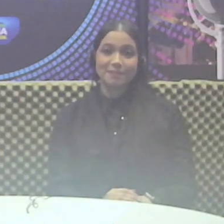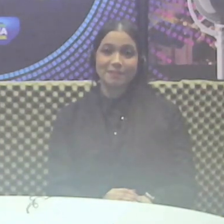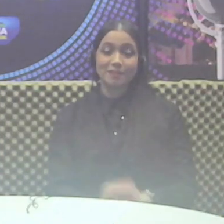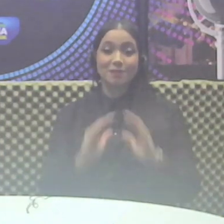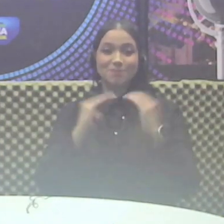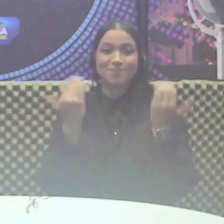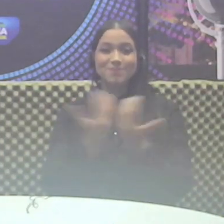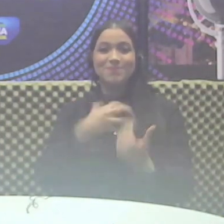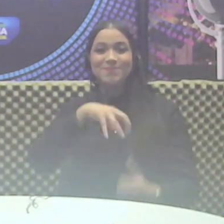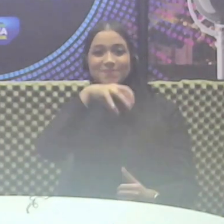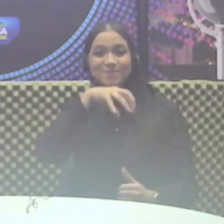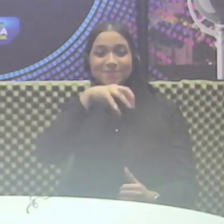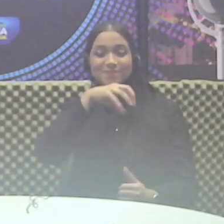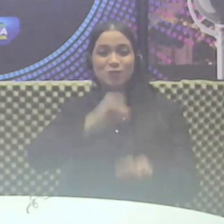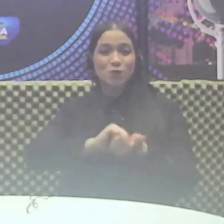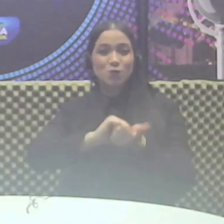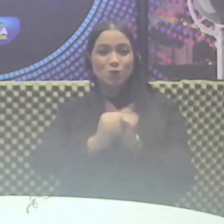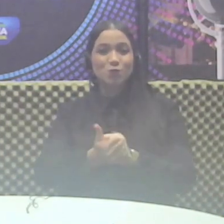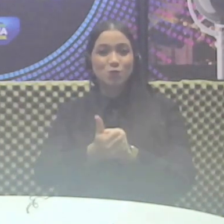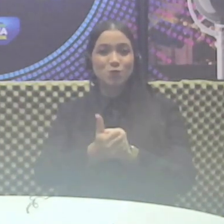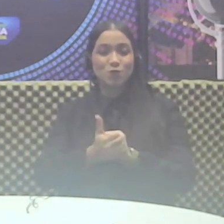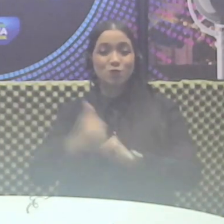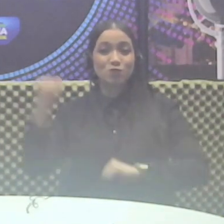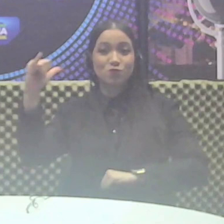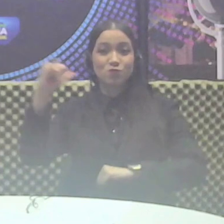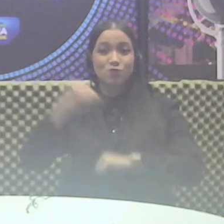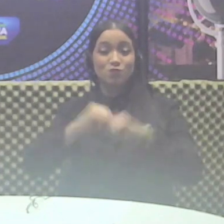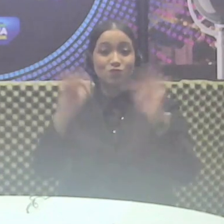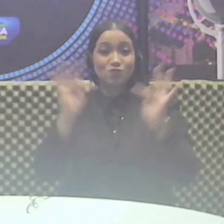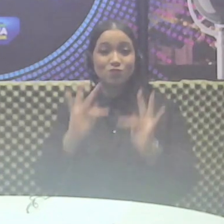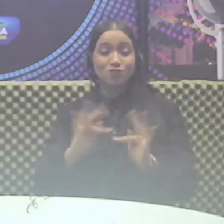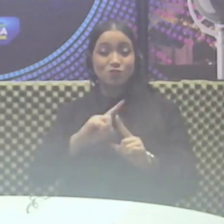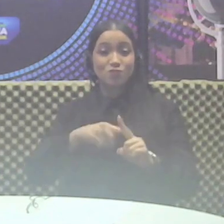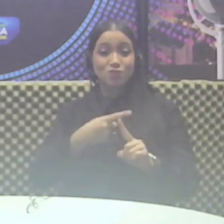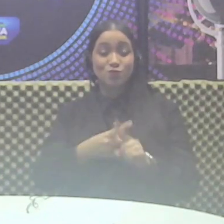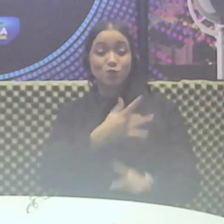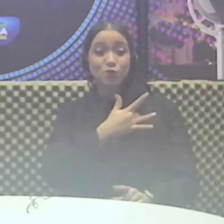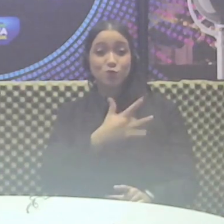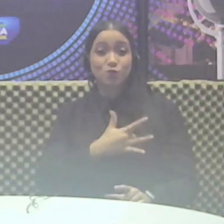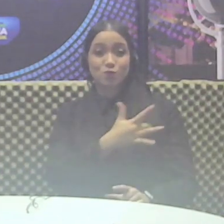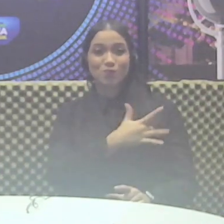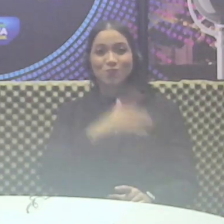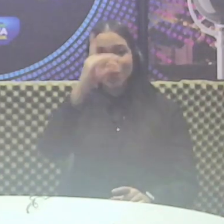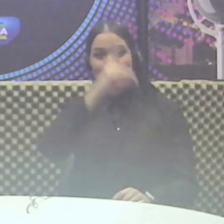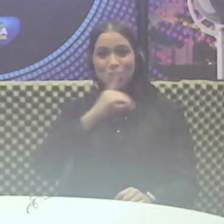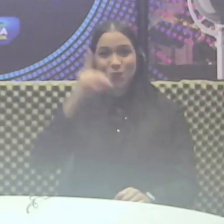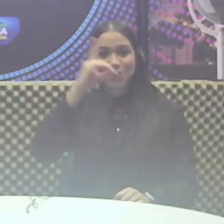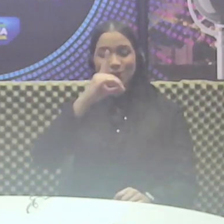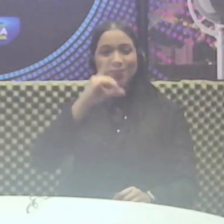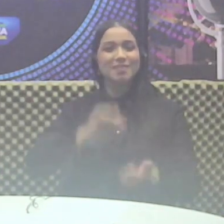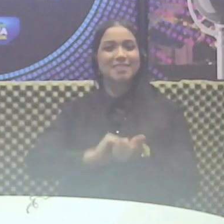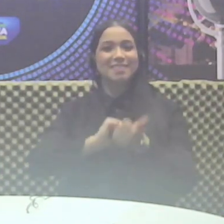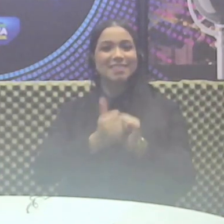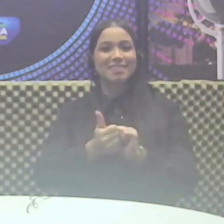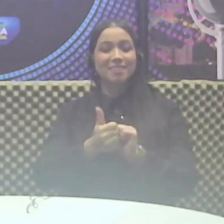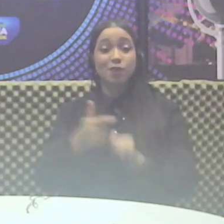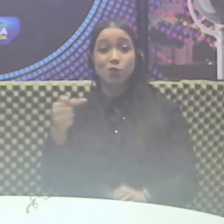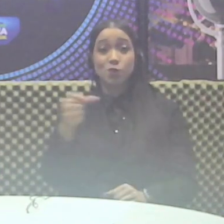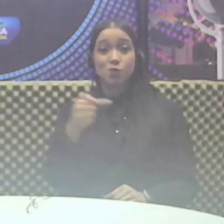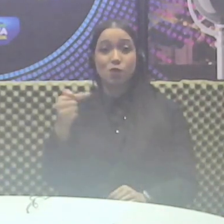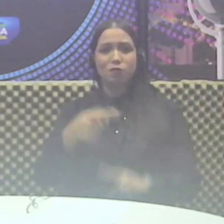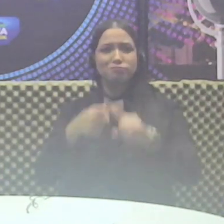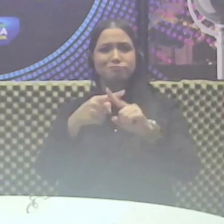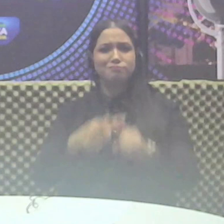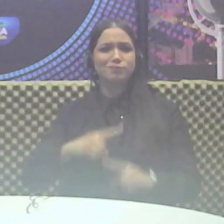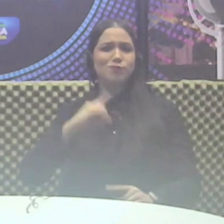Estádio Parque do Sabiá recebe partida entre Pouso Alegre e Cruzeiro neste domingo. Partida pela sétima rodada